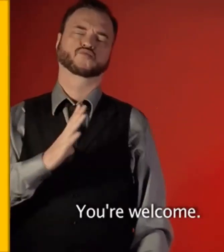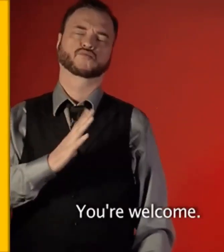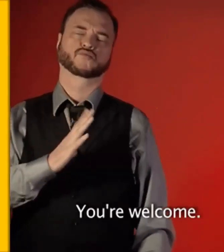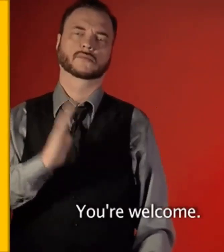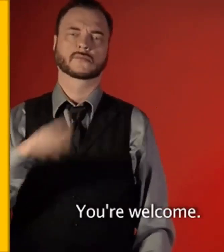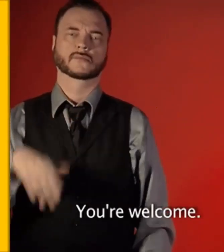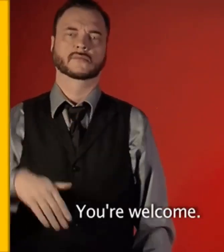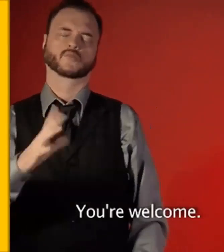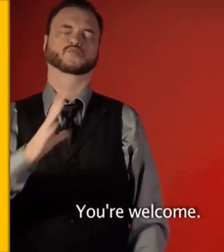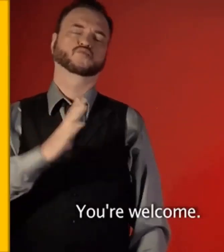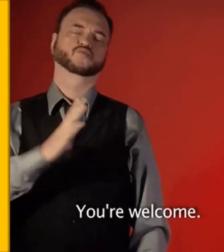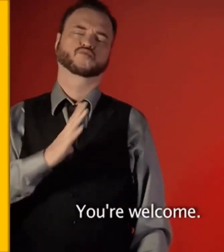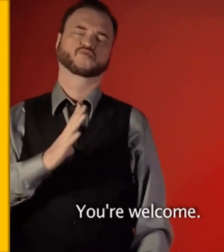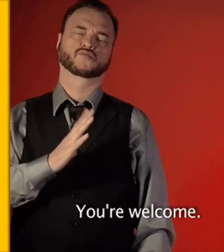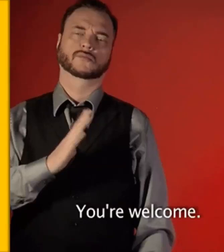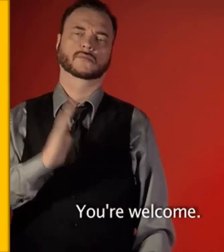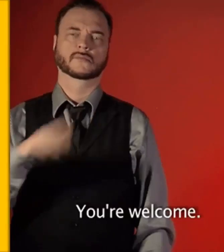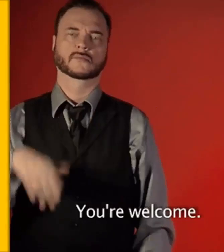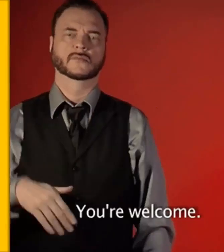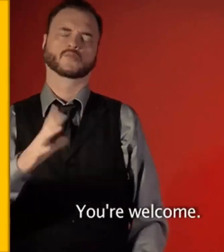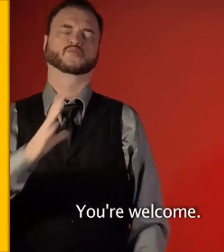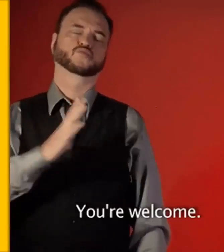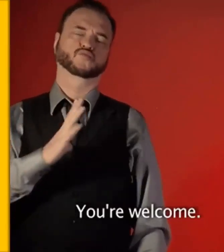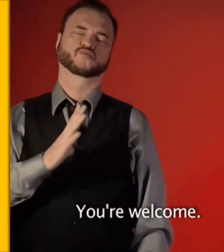eres bienvenido, tu favor es bienvenido.